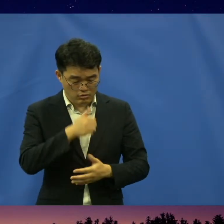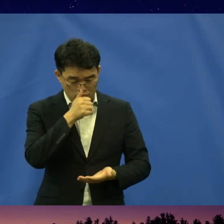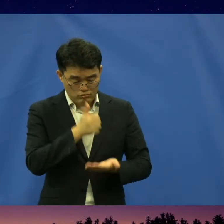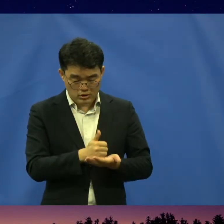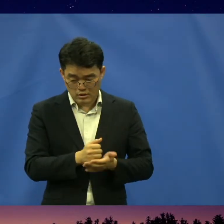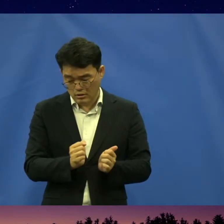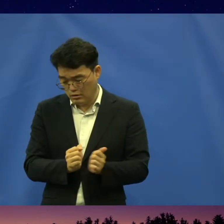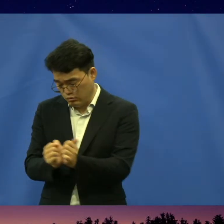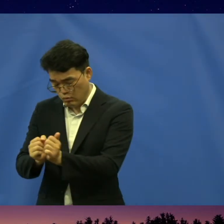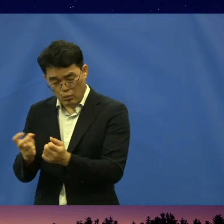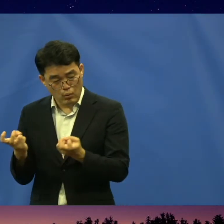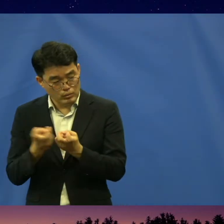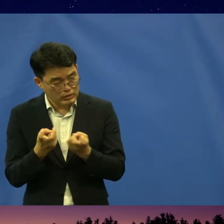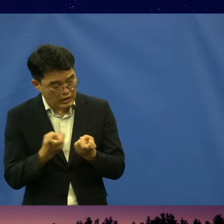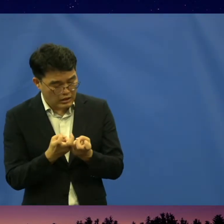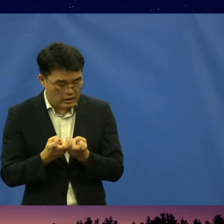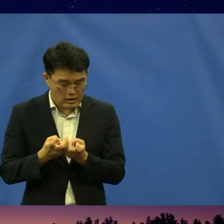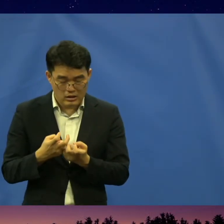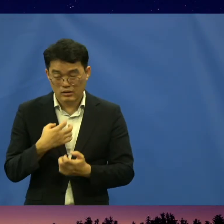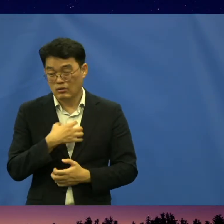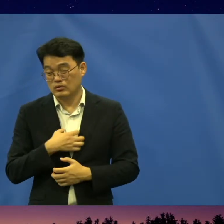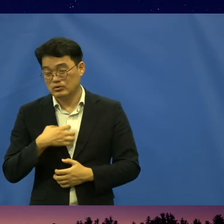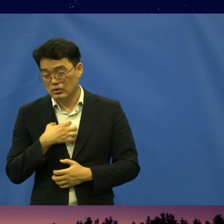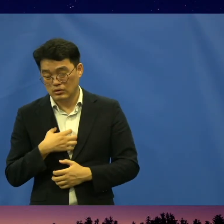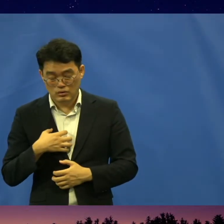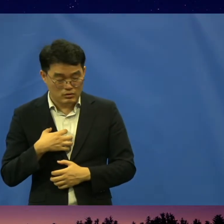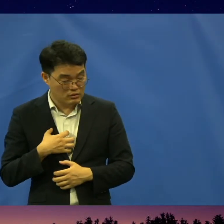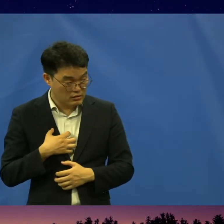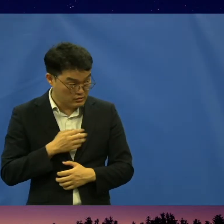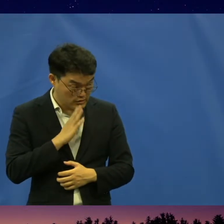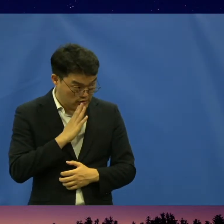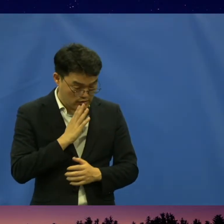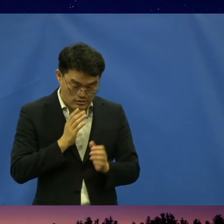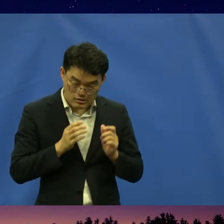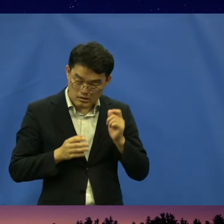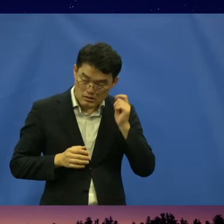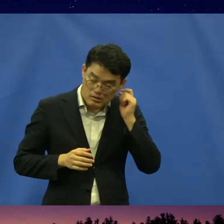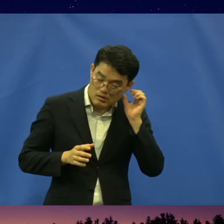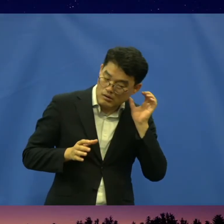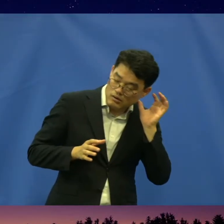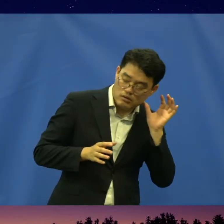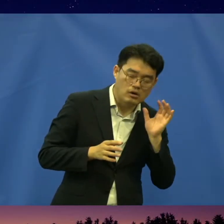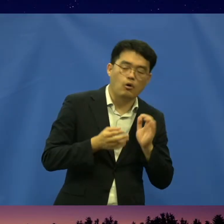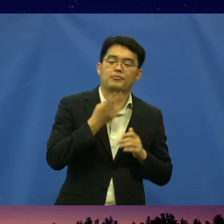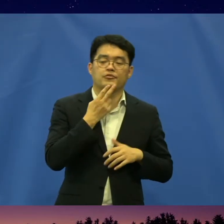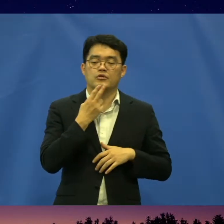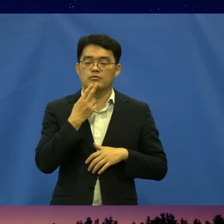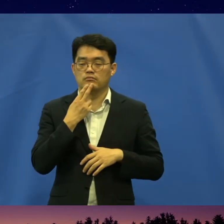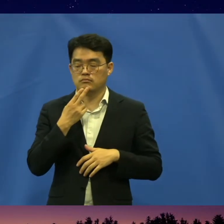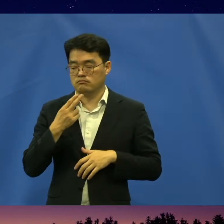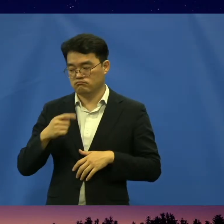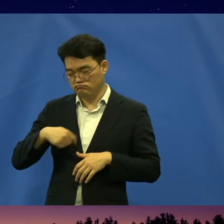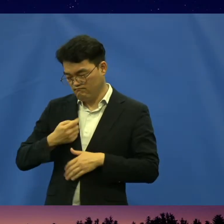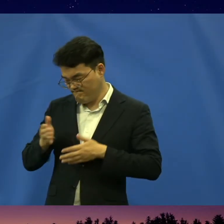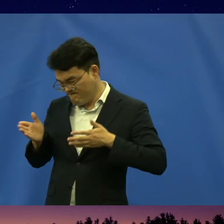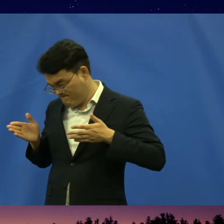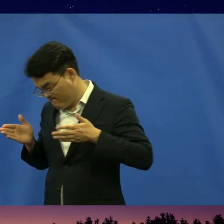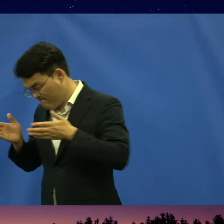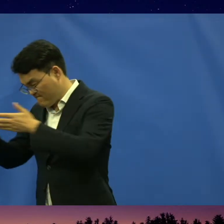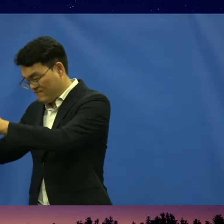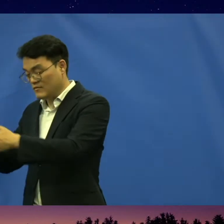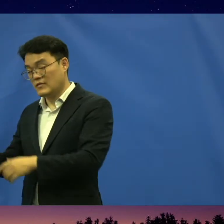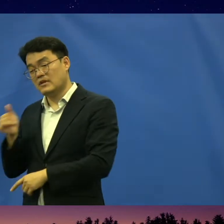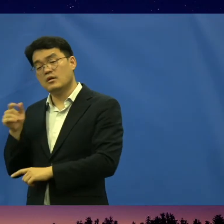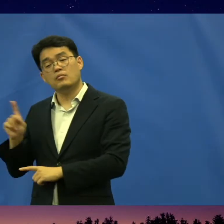여러분 이 모든 걸 이겨내게 했던 힘이 어디냐? 느헤미야의 기도에 있어요. 그래서 느헤미야서를 보면 느헤미야가